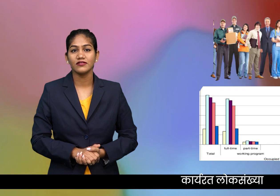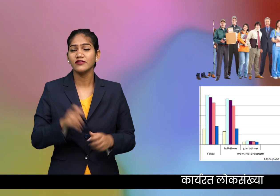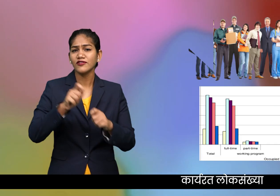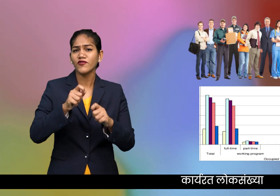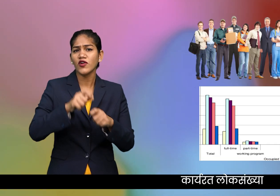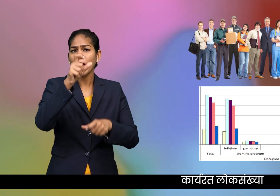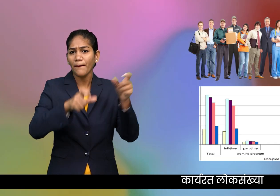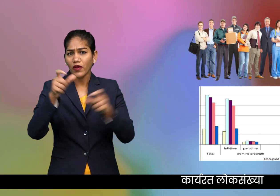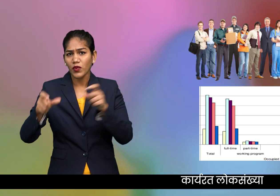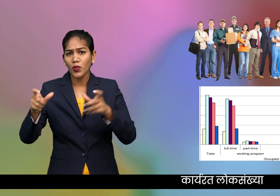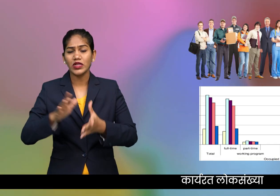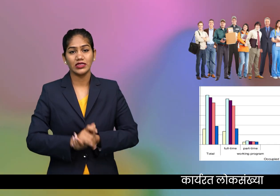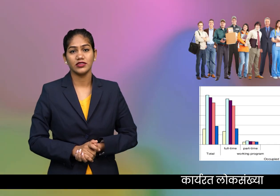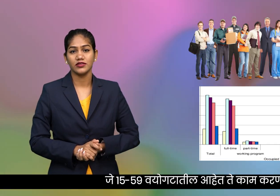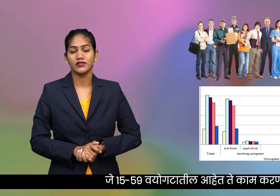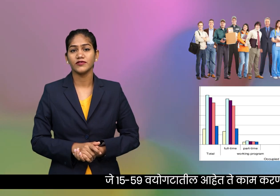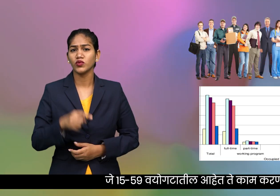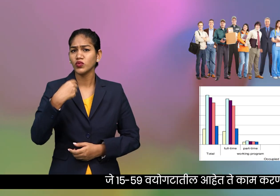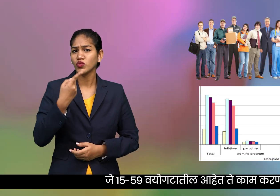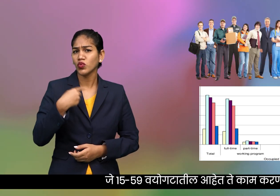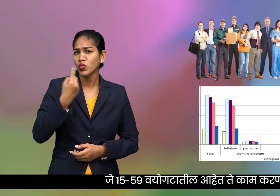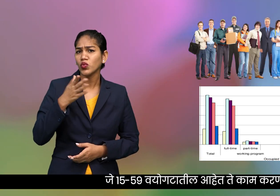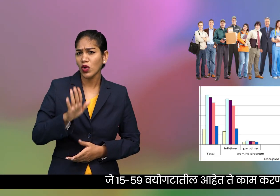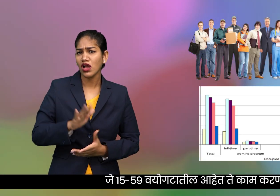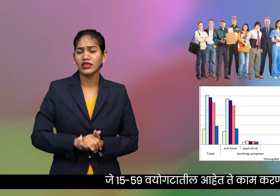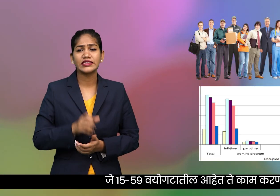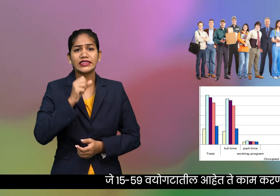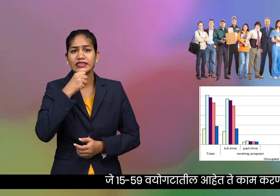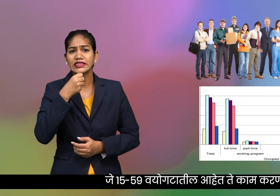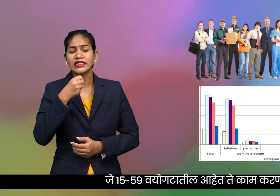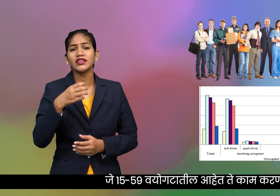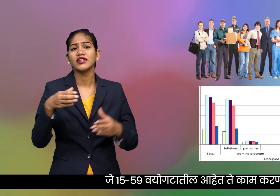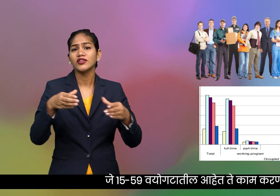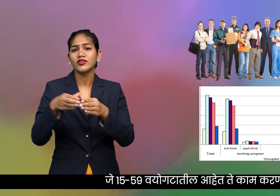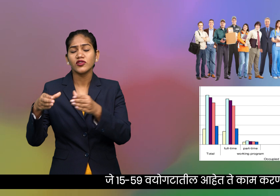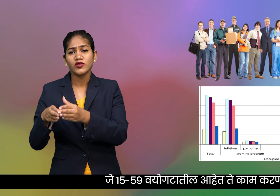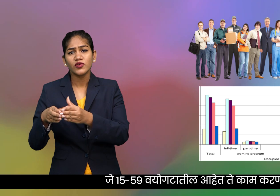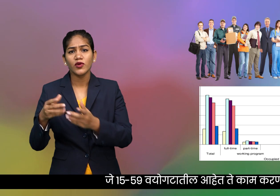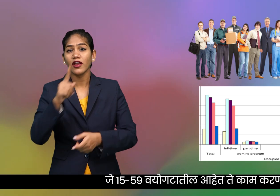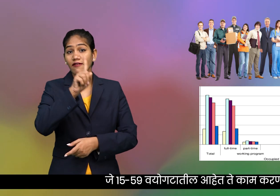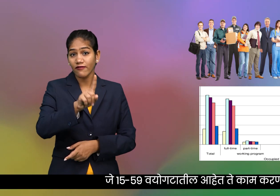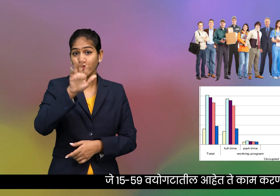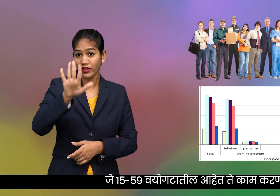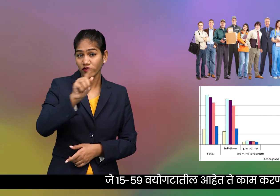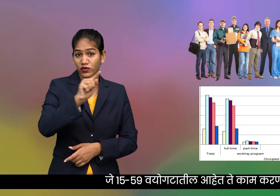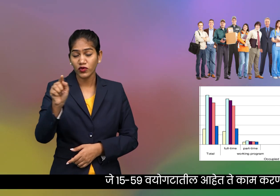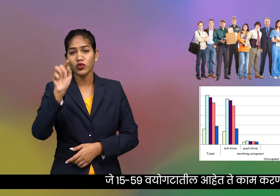कार्यरत लोकसंख्या, जे 15 ते 59 वयोगटातील आहेत ते काम करणारे लोक आहेत.